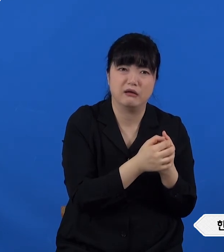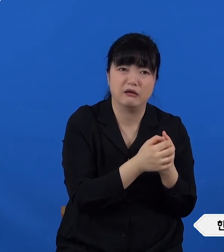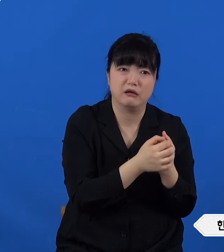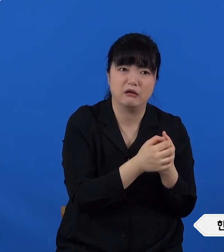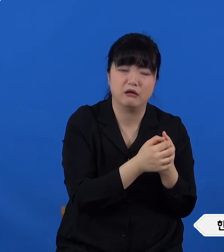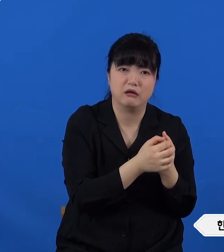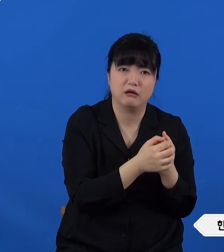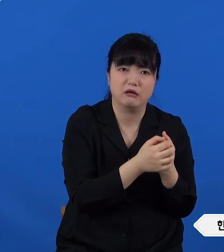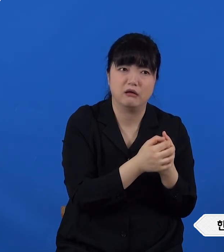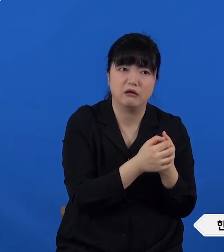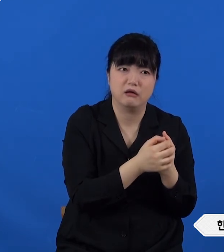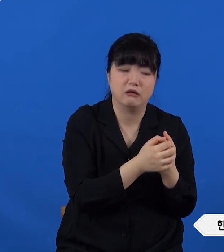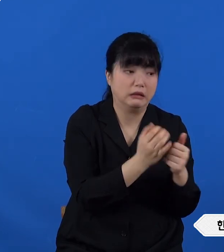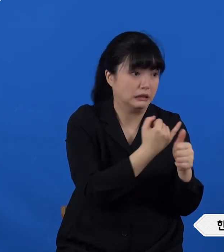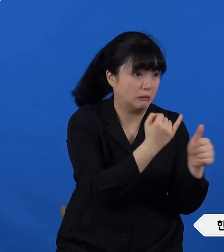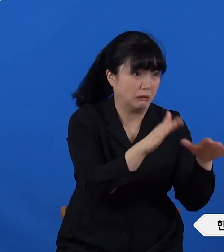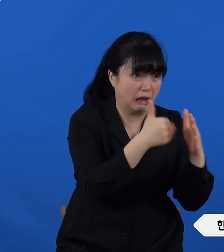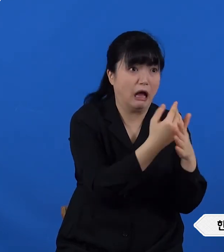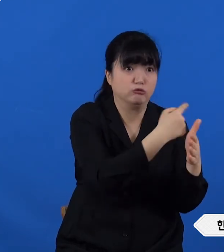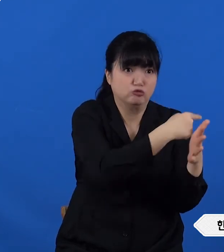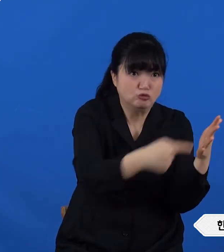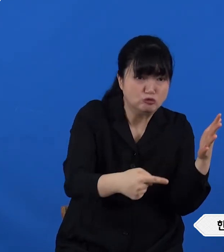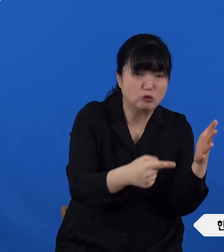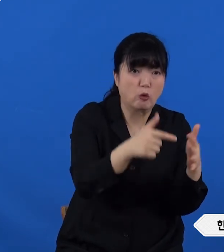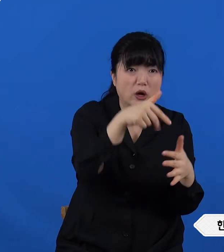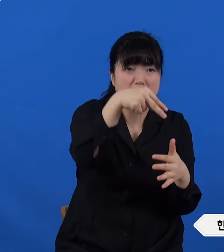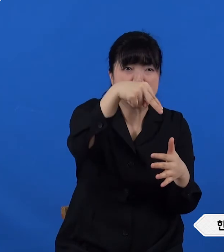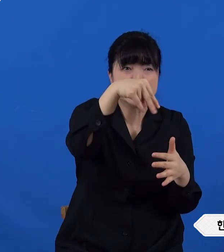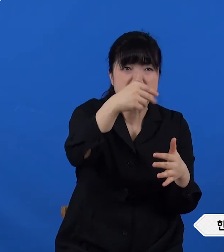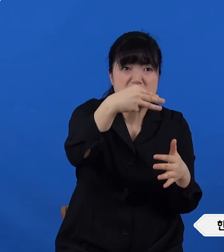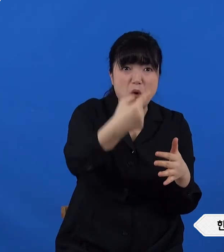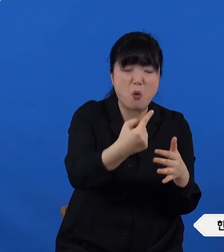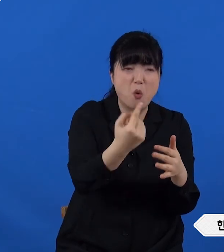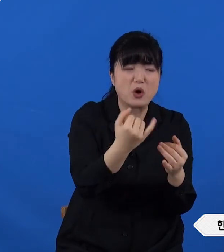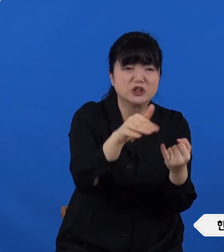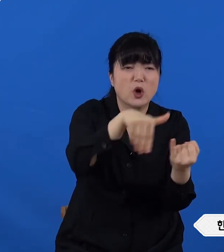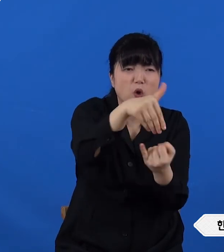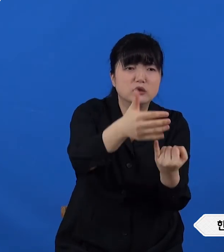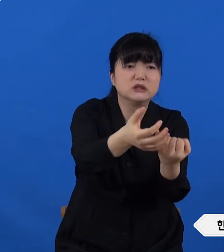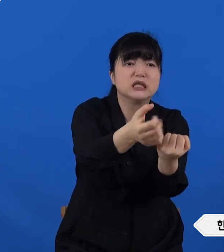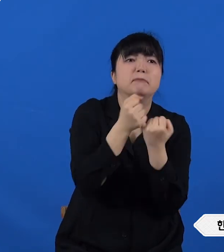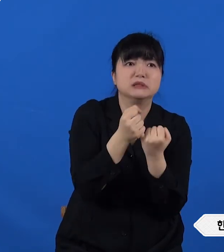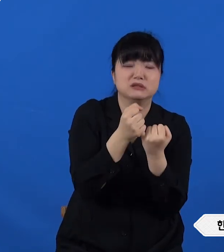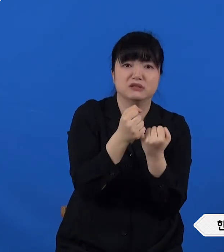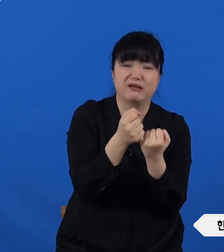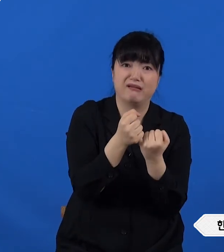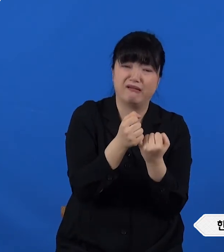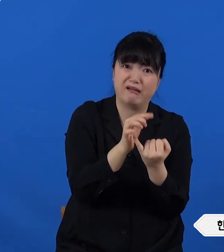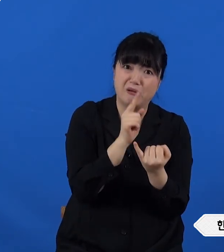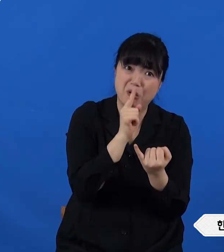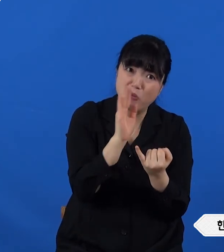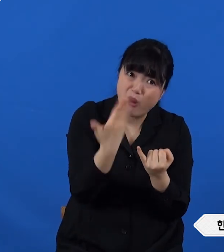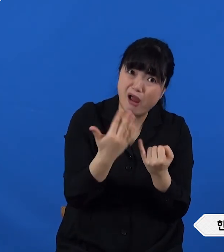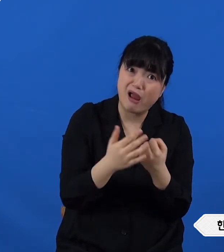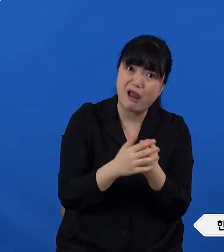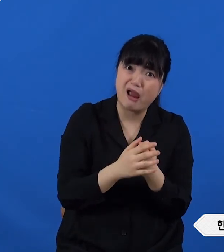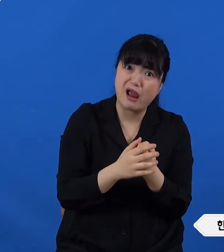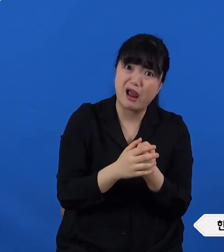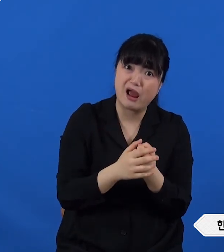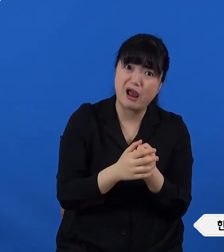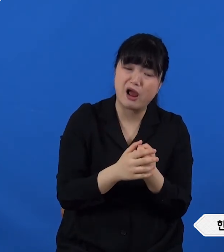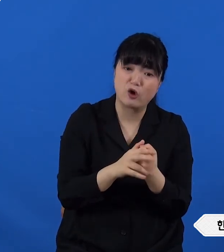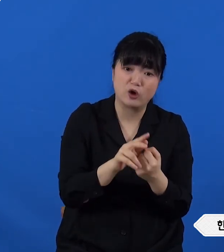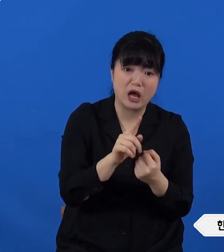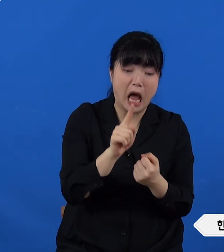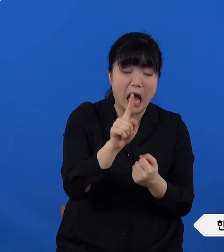야베스 길라 사람들 다 죽여버리고, 그리고 실로의 처녀들은 또 납치를 하고, 이중 삼중의 죄를 지었습니다.